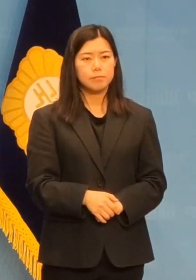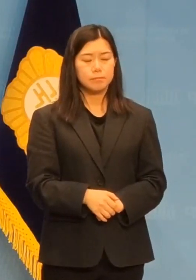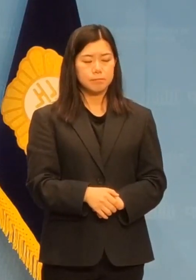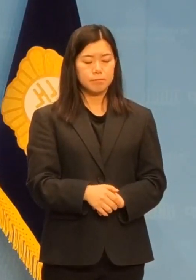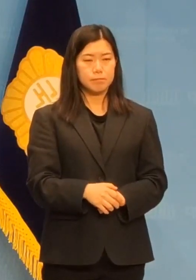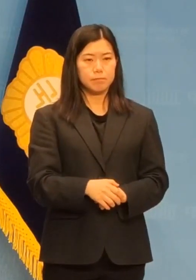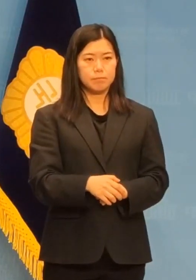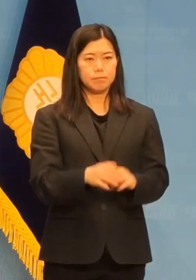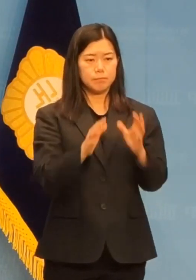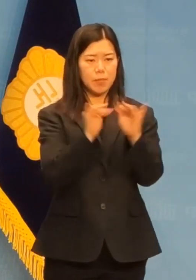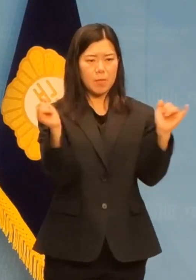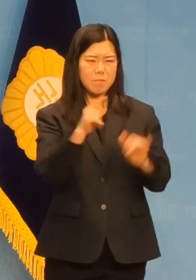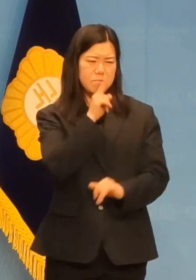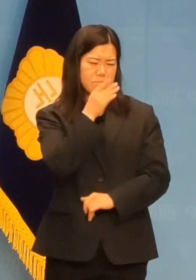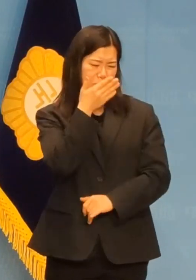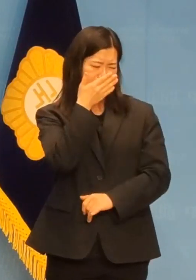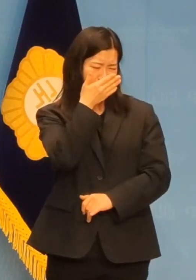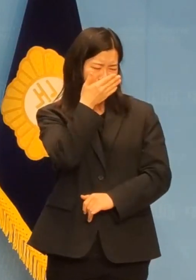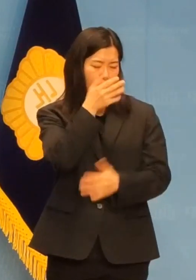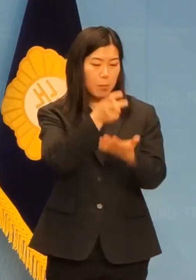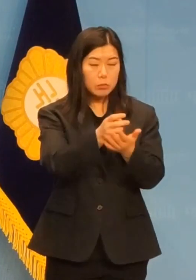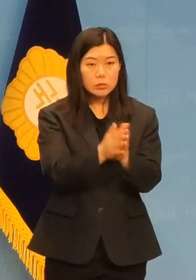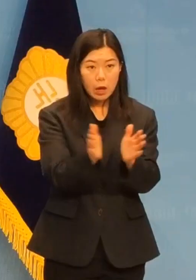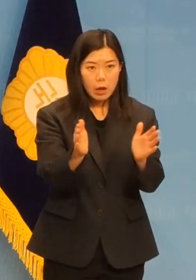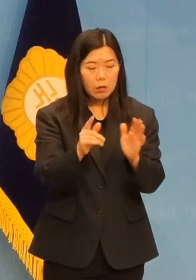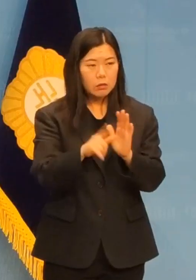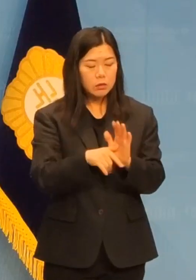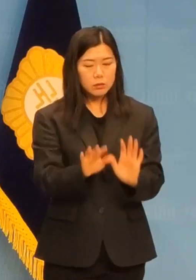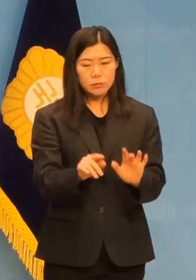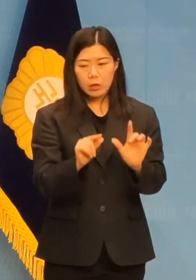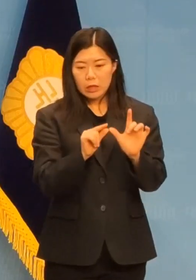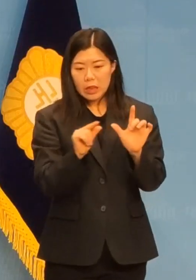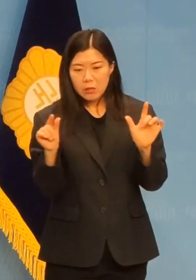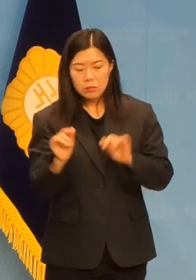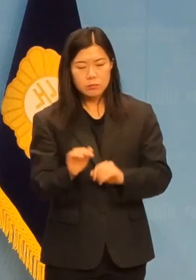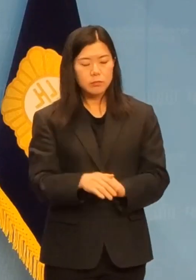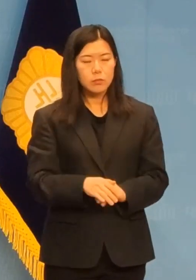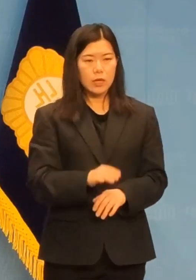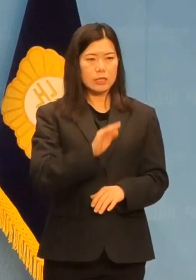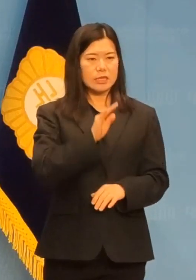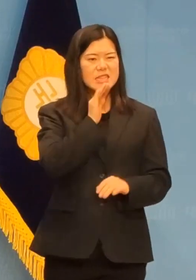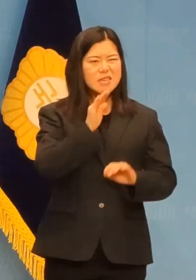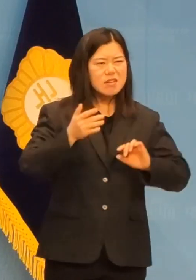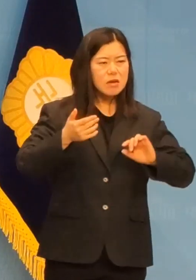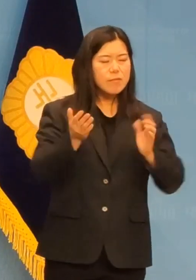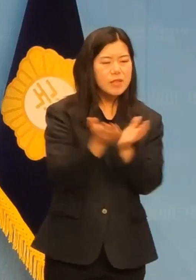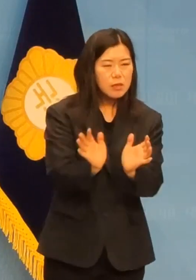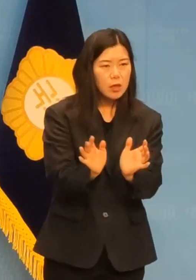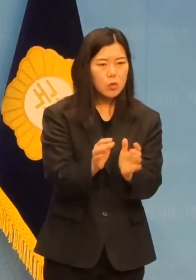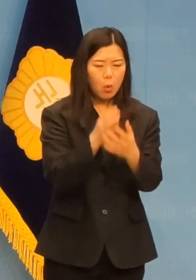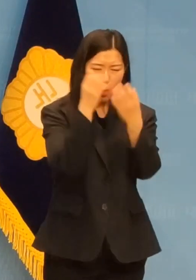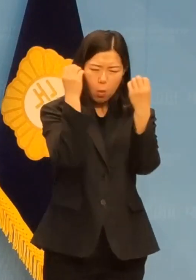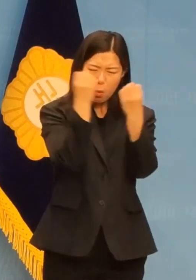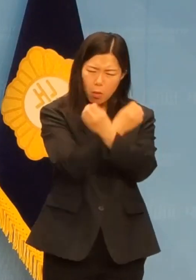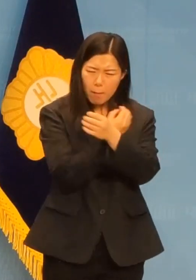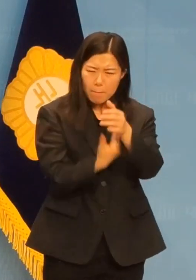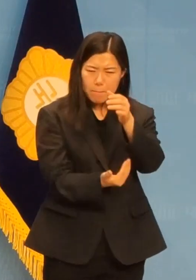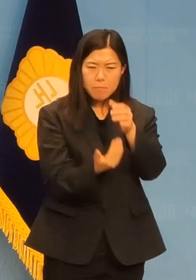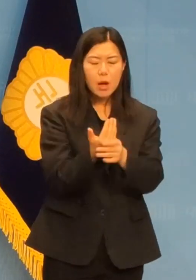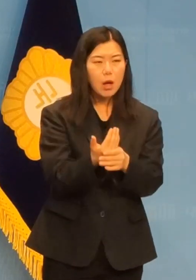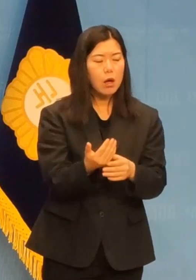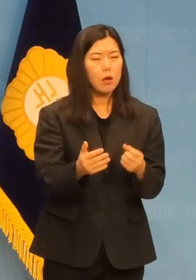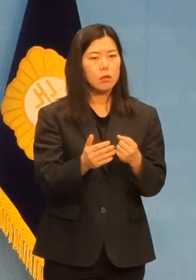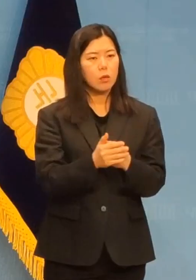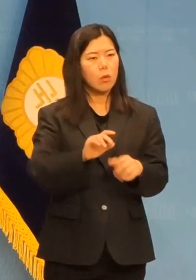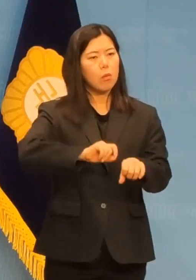국민 입틀막법이 시행되면 일부라도 사실과 다르거나 오해의 사실이 있다는